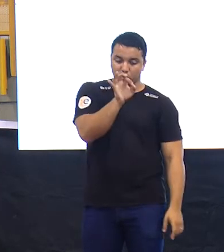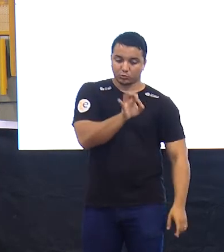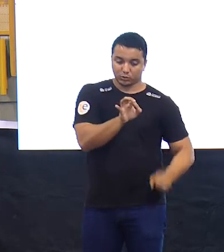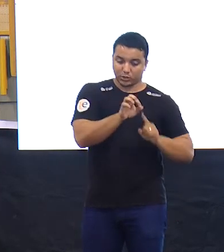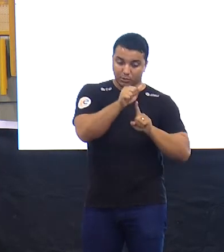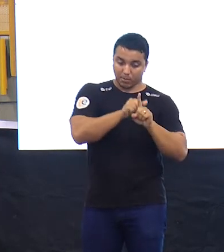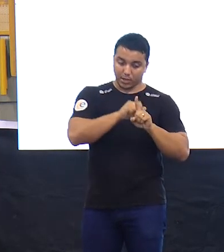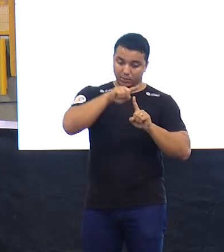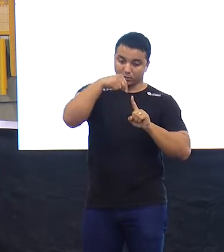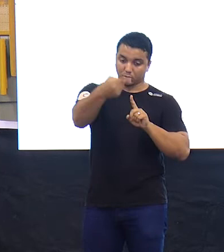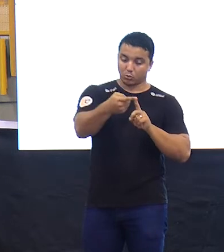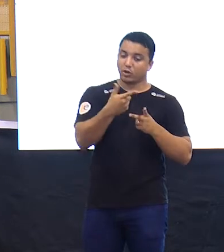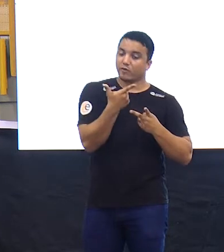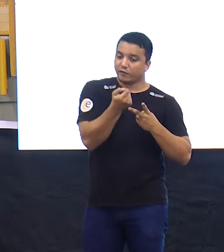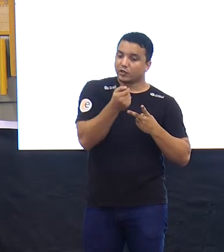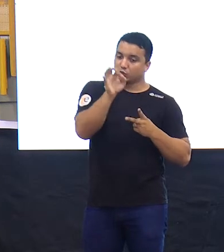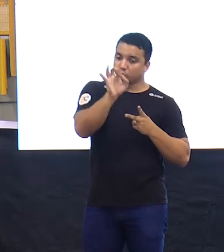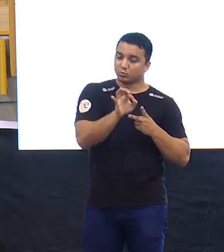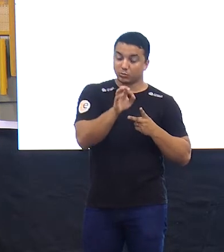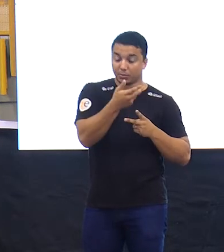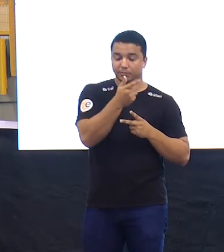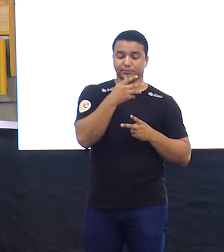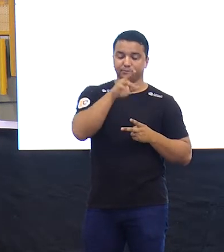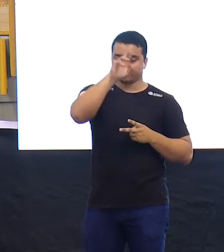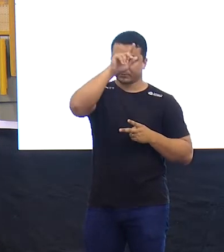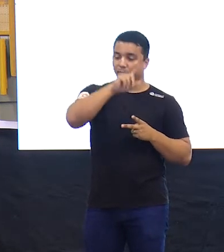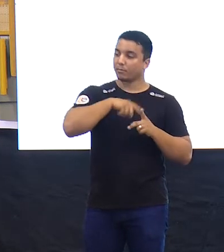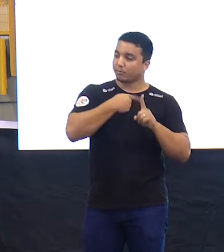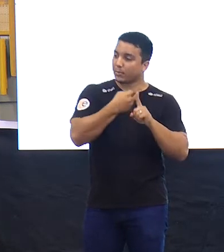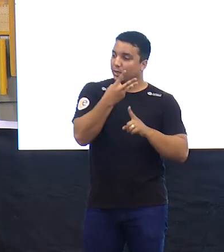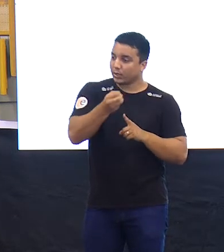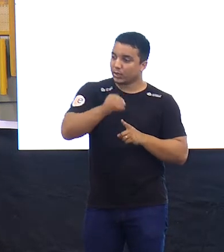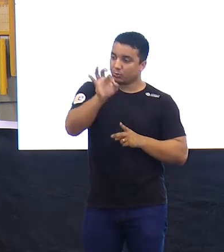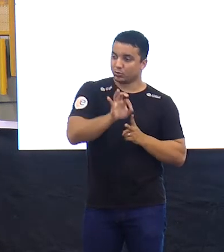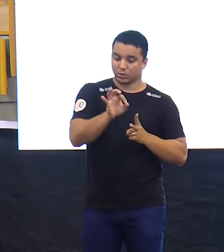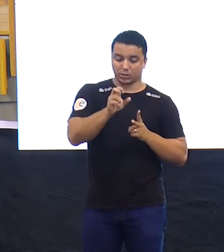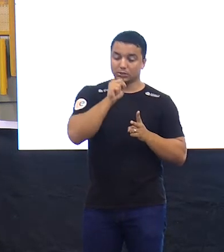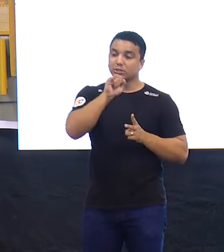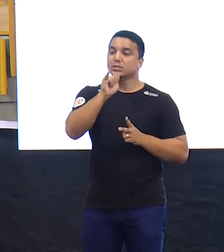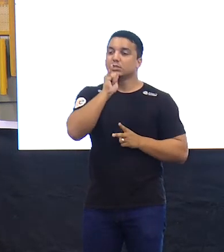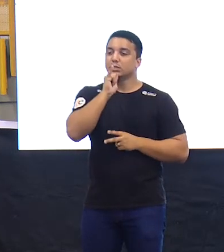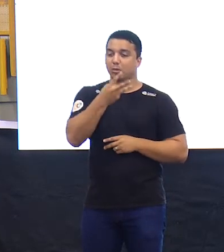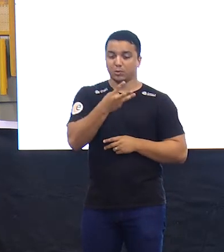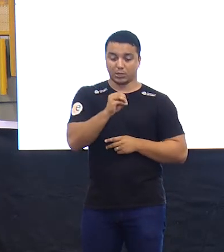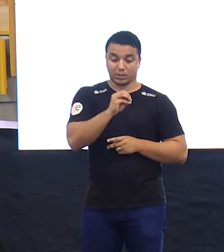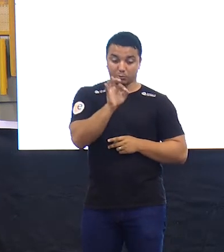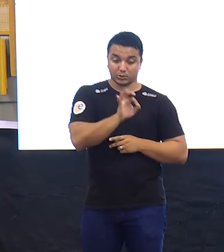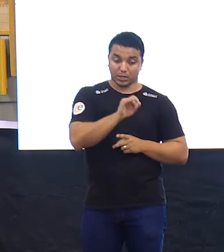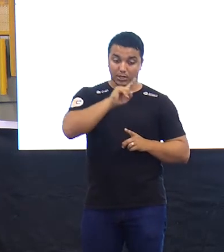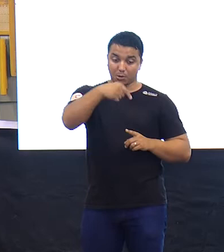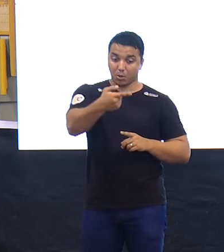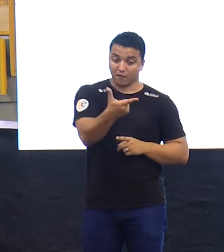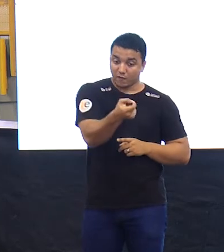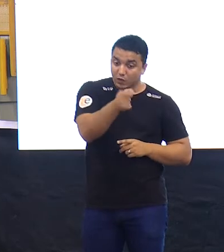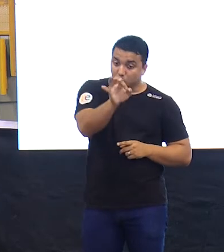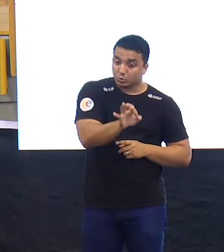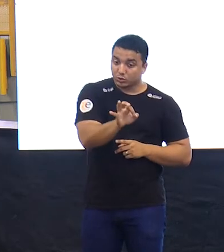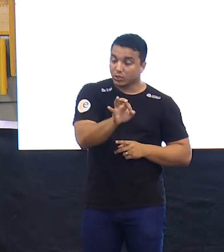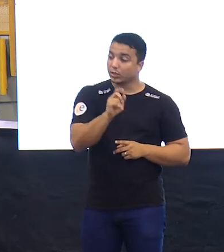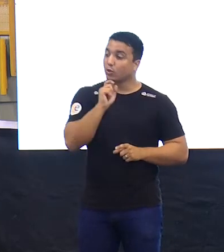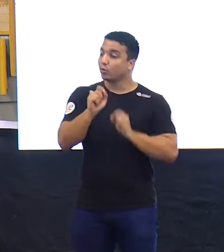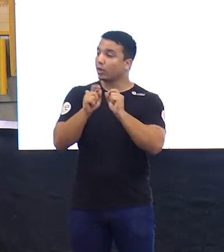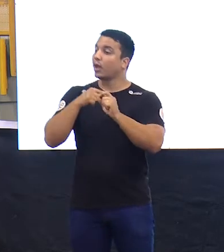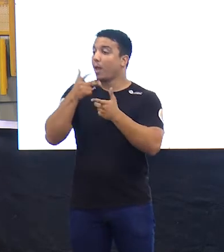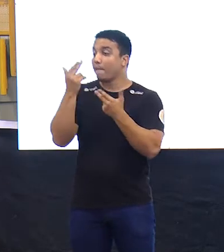no mês, depois aumenta mais 30%. Se eu aumentar 30%, depois 20%,